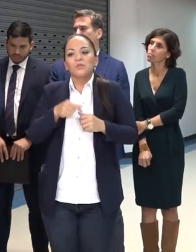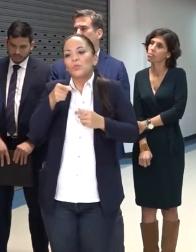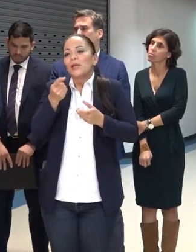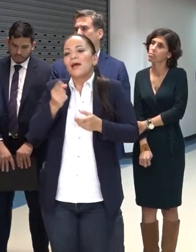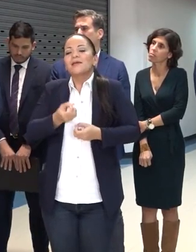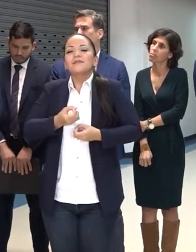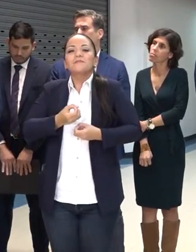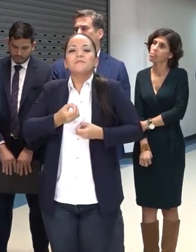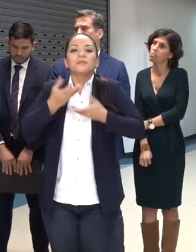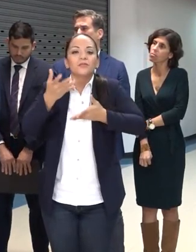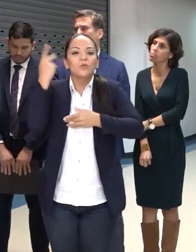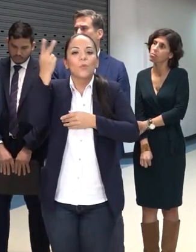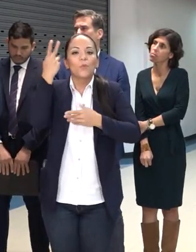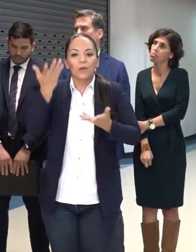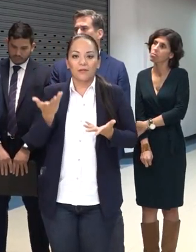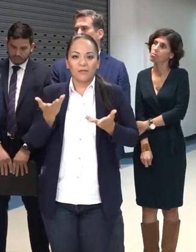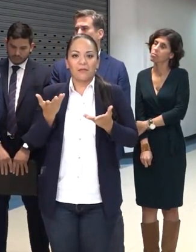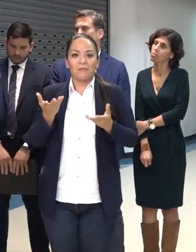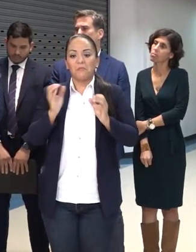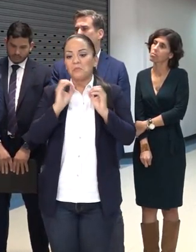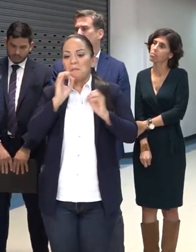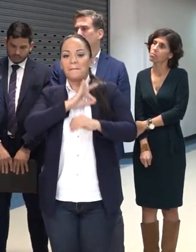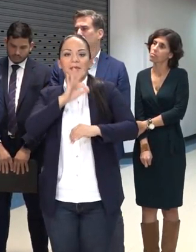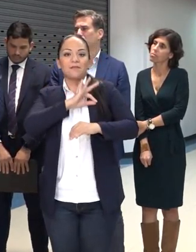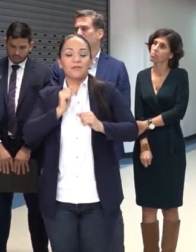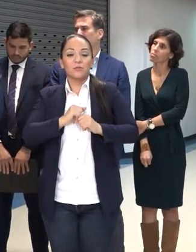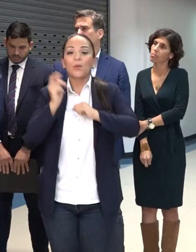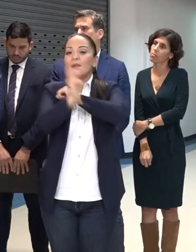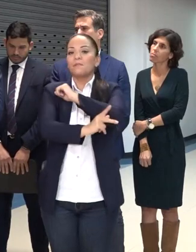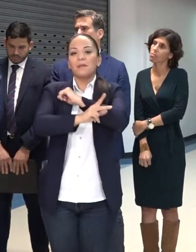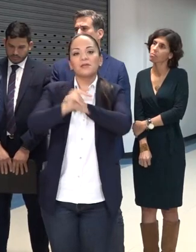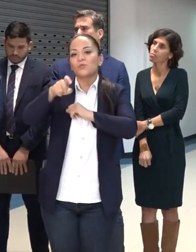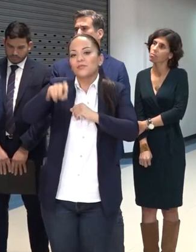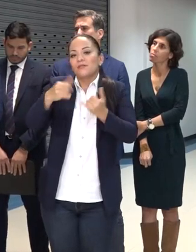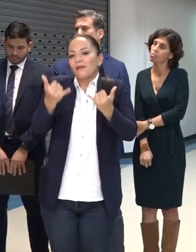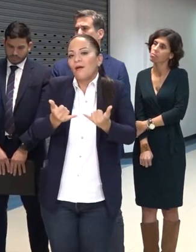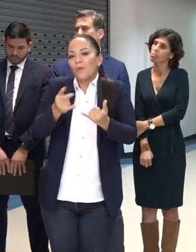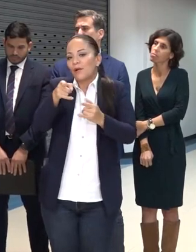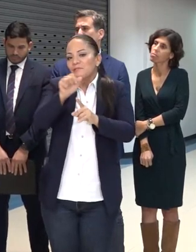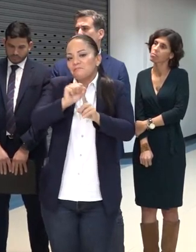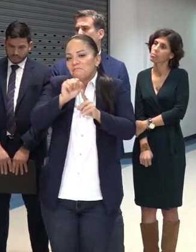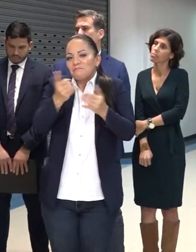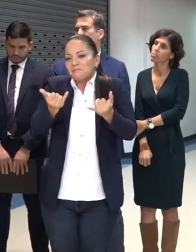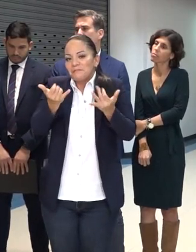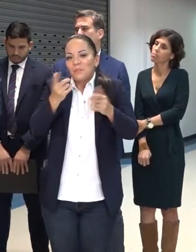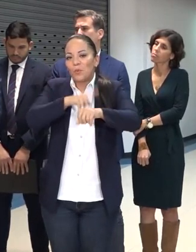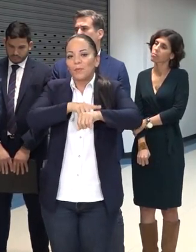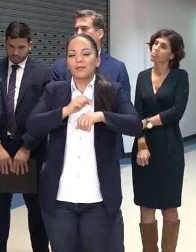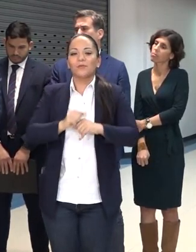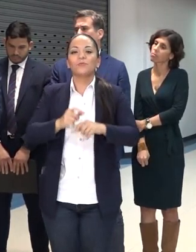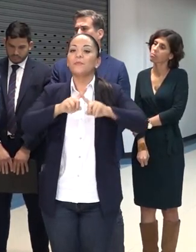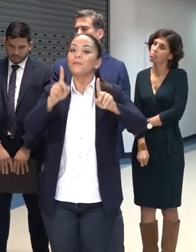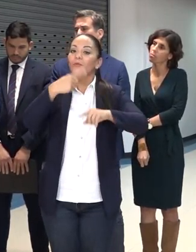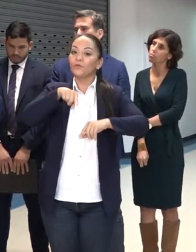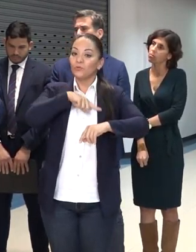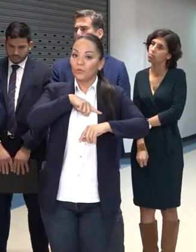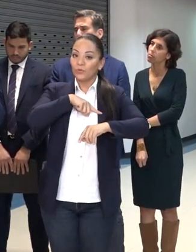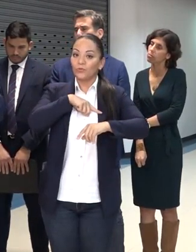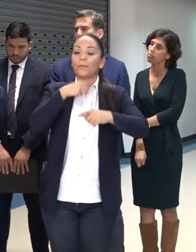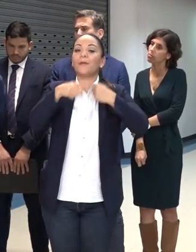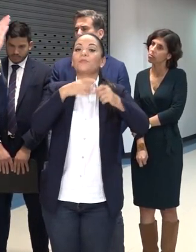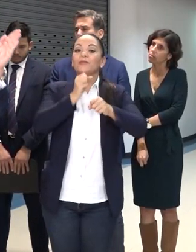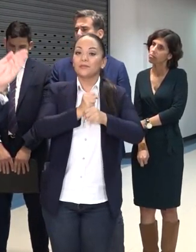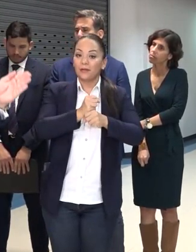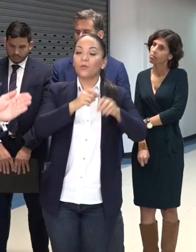expresión política sin impacto. Y el país no necesita eso en estos momentos. Pero nosotros haremos que